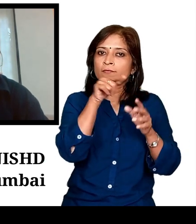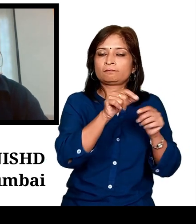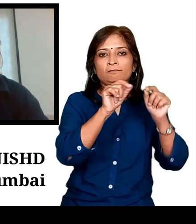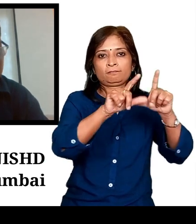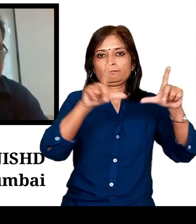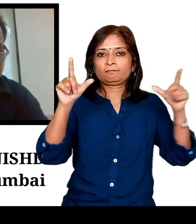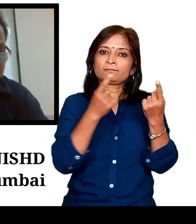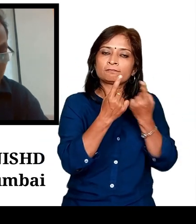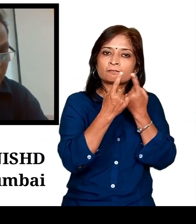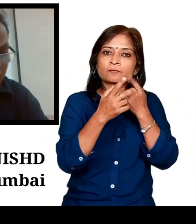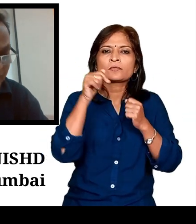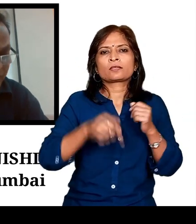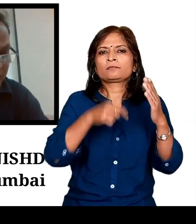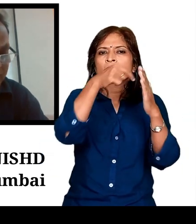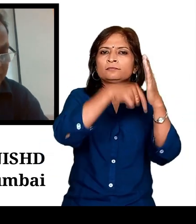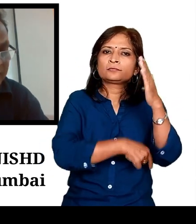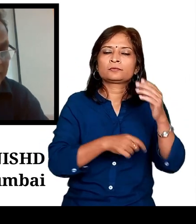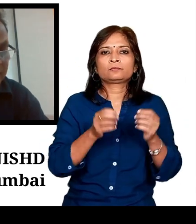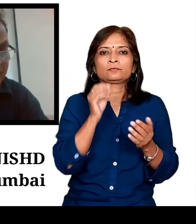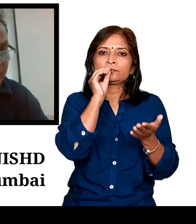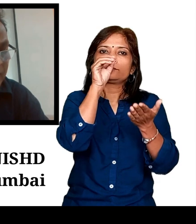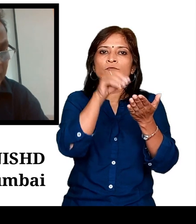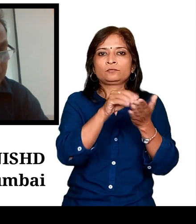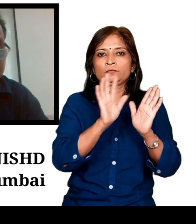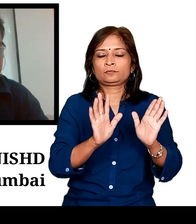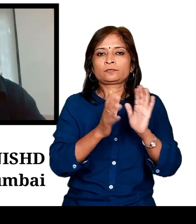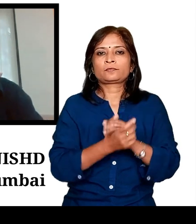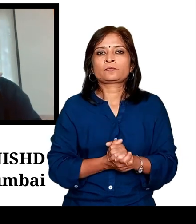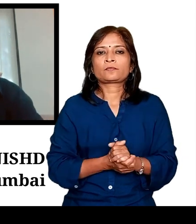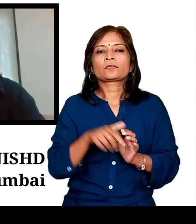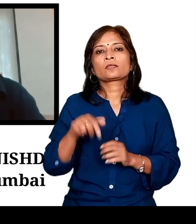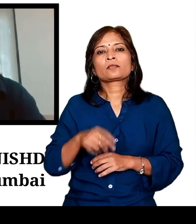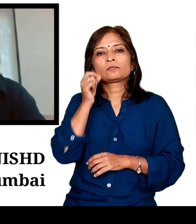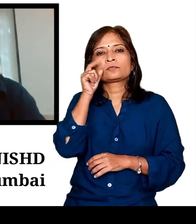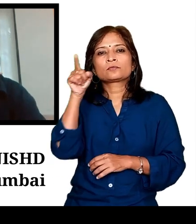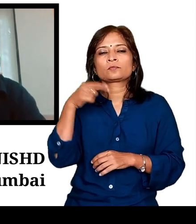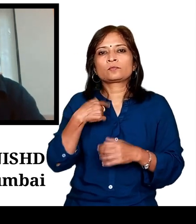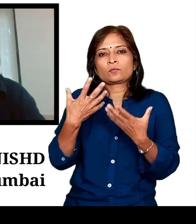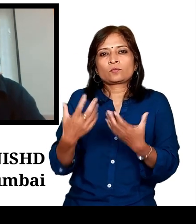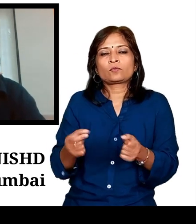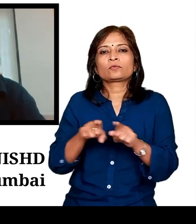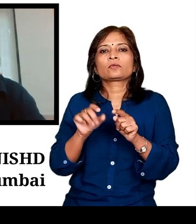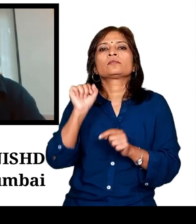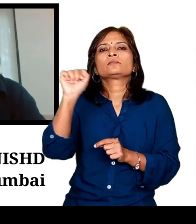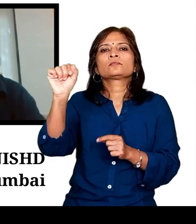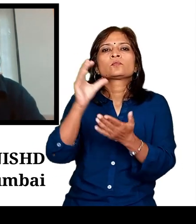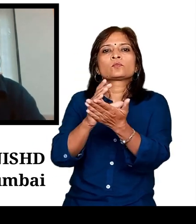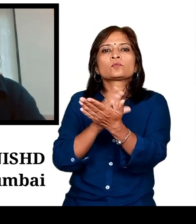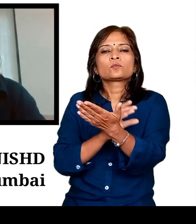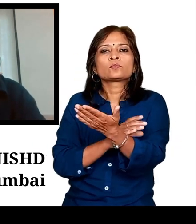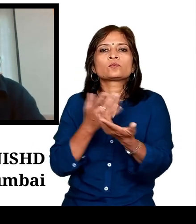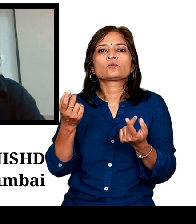can be get from our website. That जी, is sir, जी sir, मैं यहाँ जानना चाहूँगी कि कितने courses